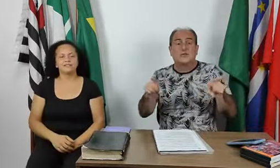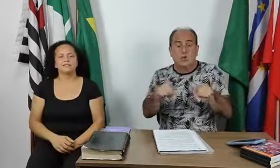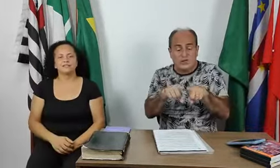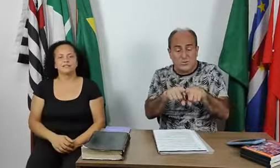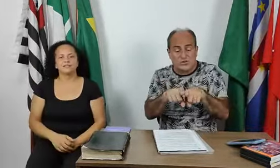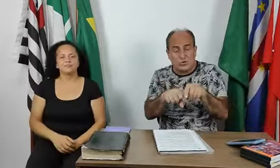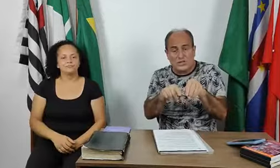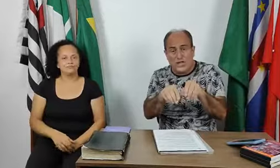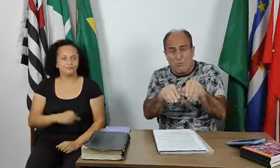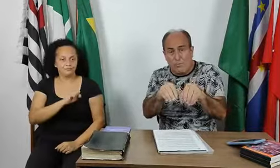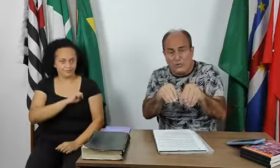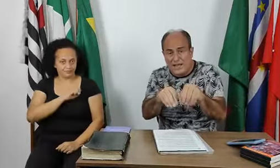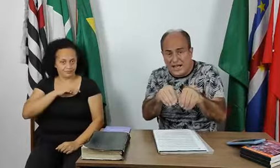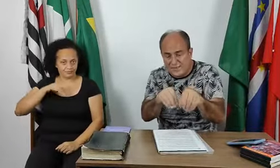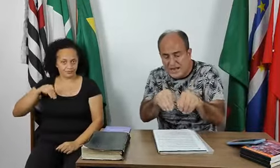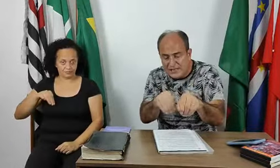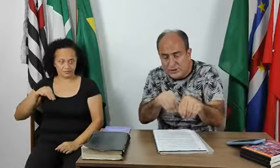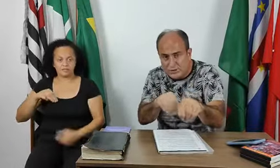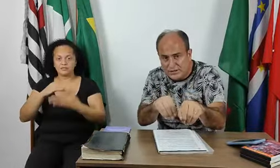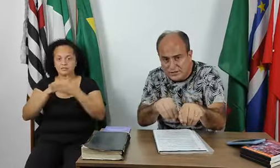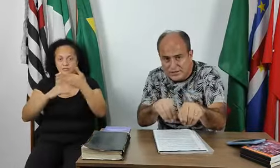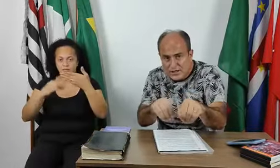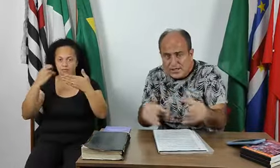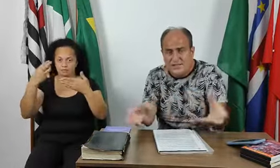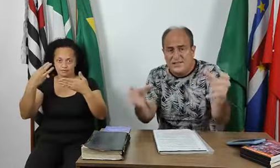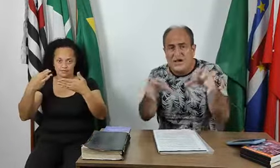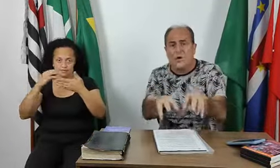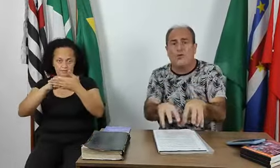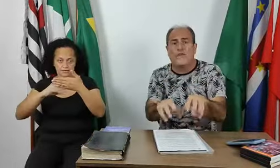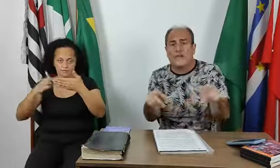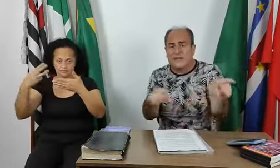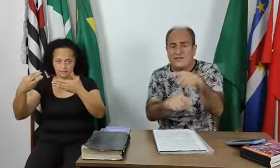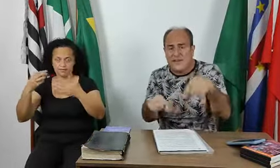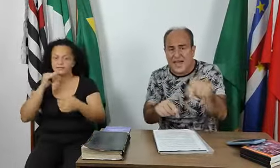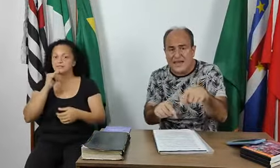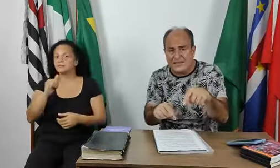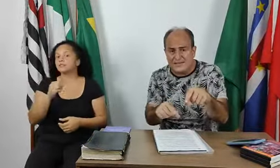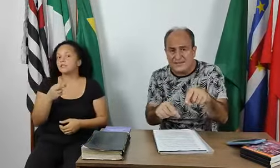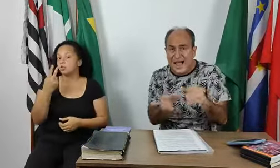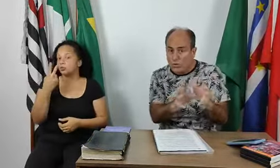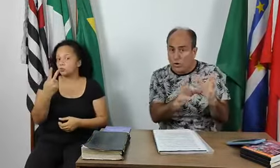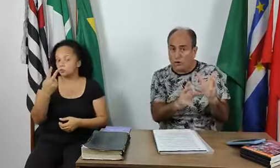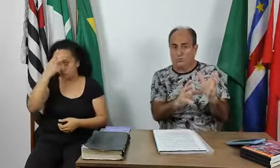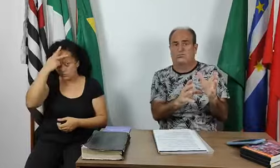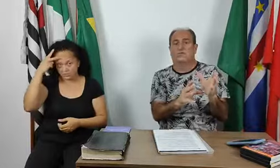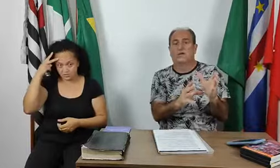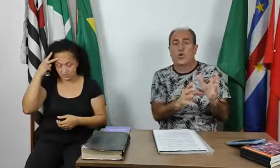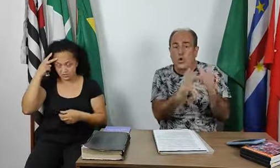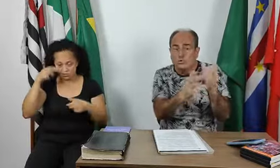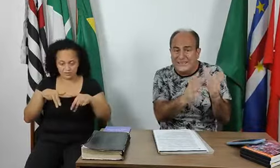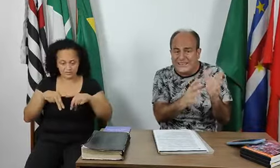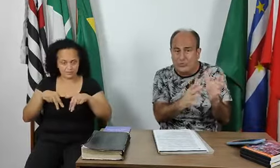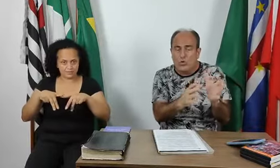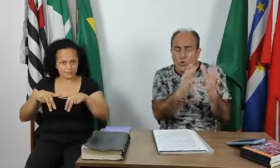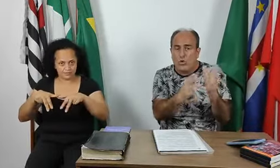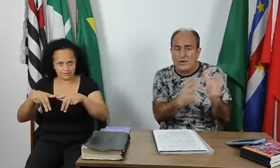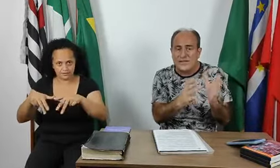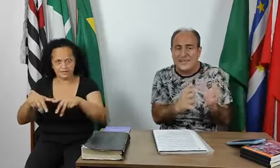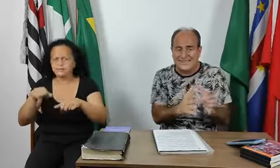que duas pessoas não podem caminhar juntas se não houver entre elas acordo,